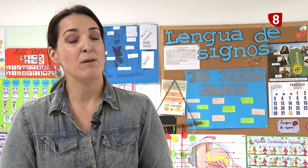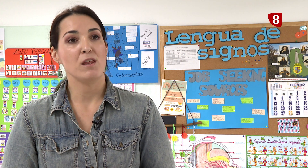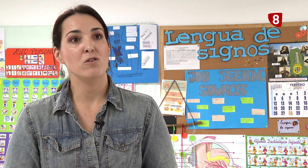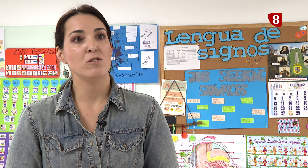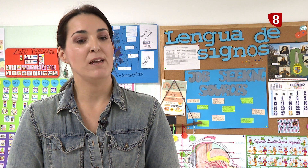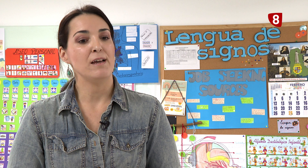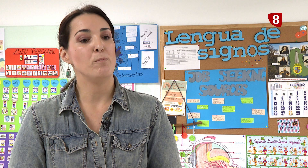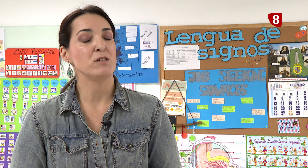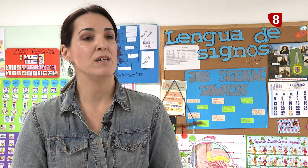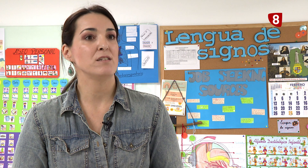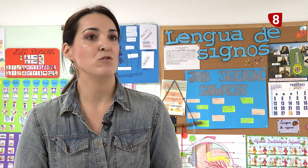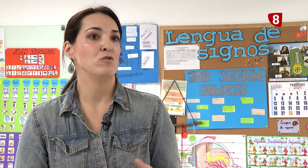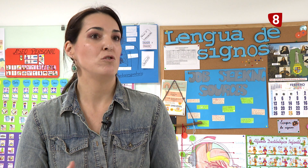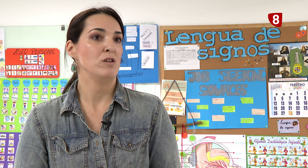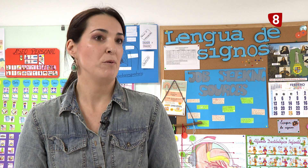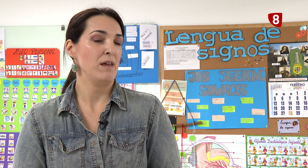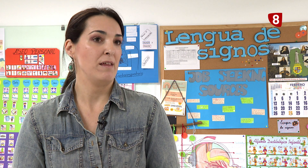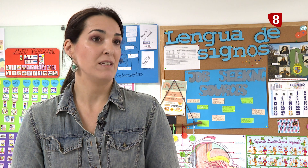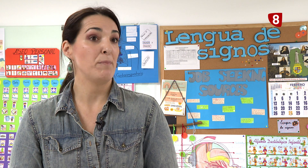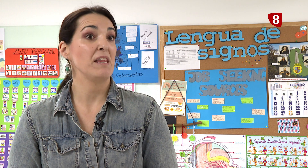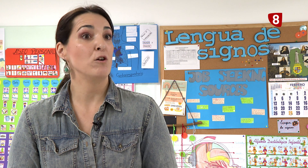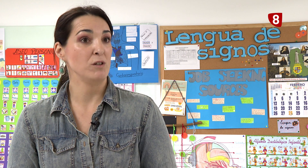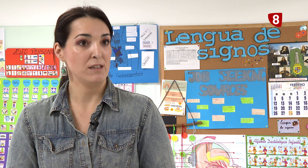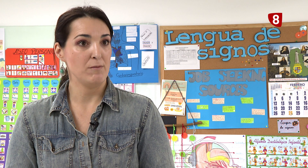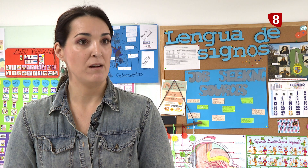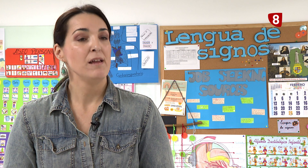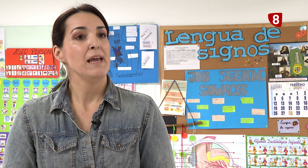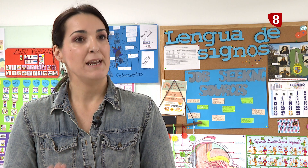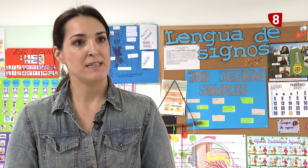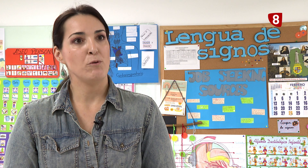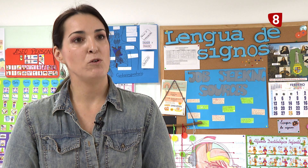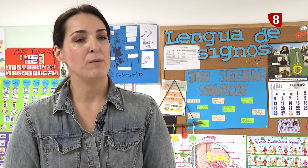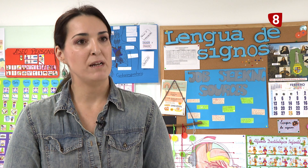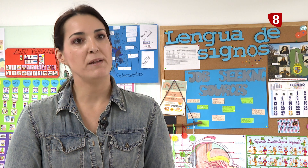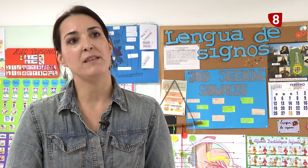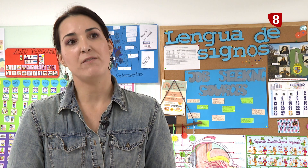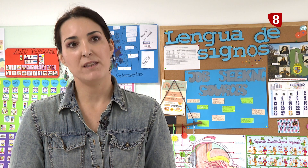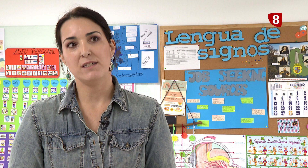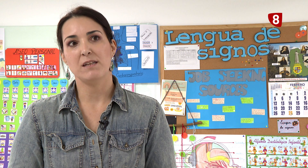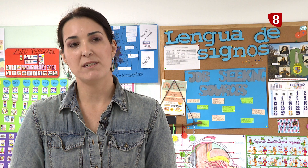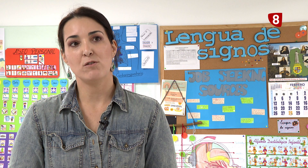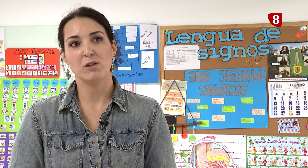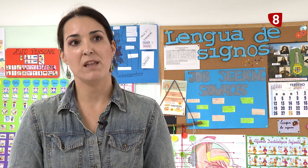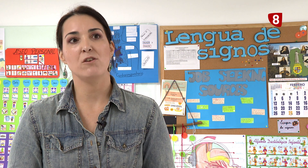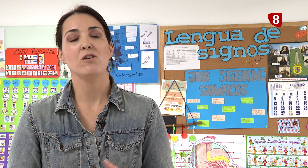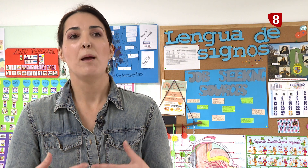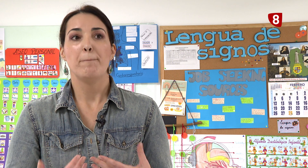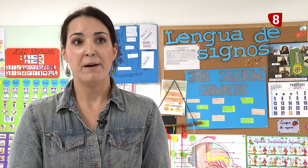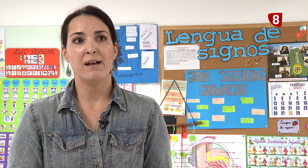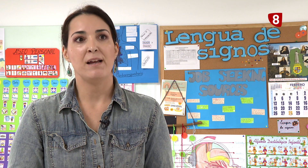intervención con personas con otro tipo de discapacidad comunicativa. En ese módulo también aprenden diferentes sistemas de comunicación para que luego